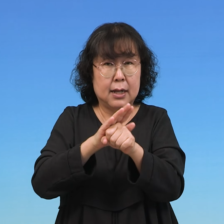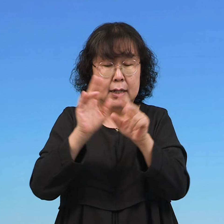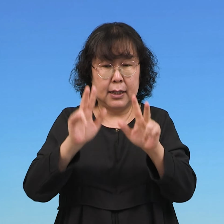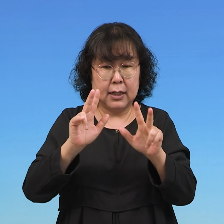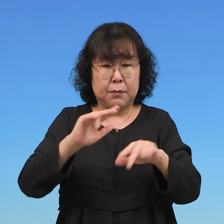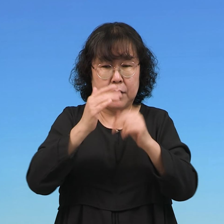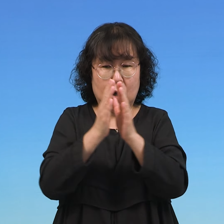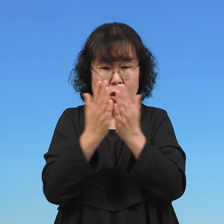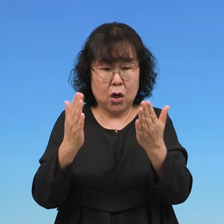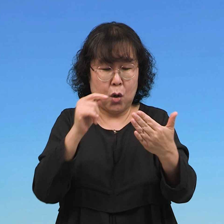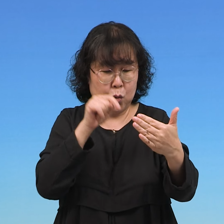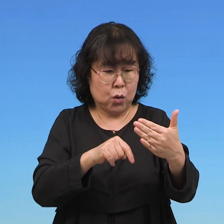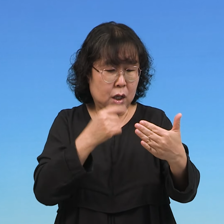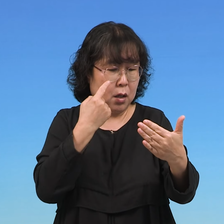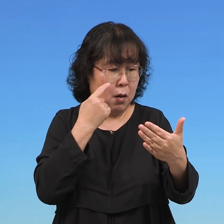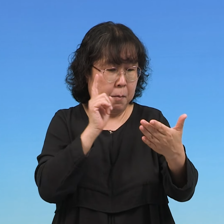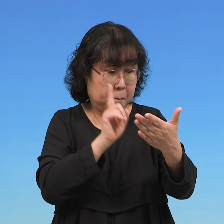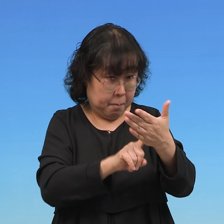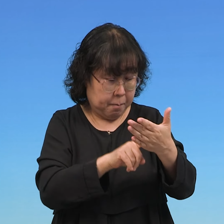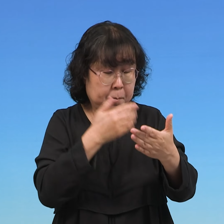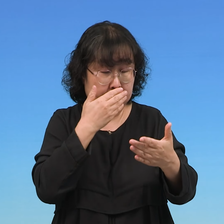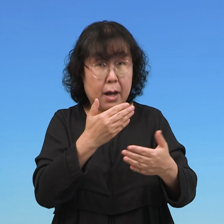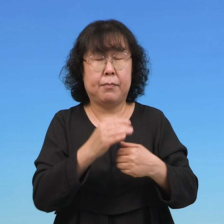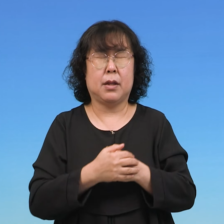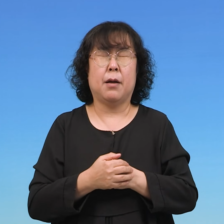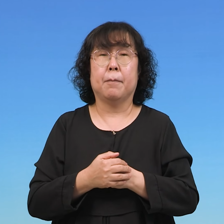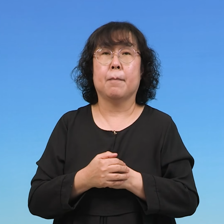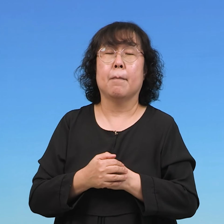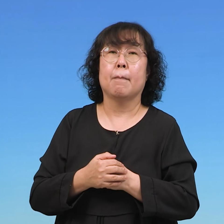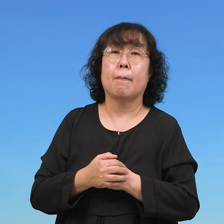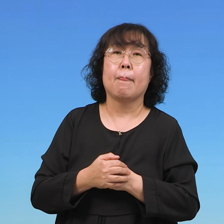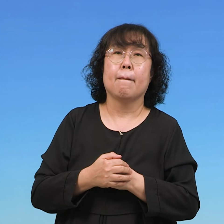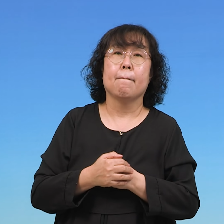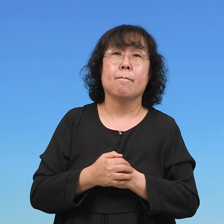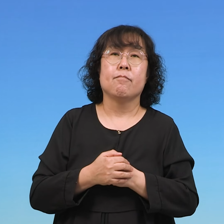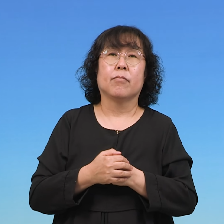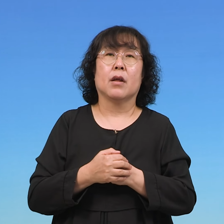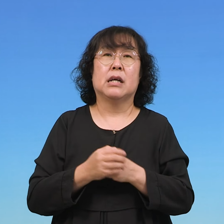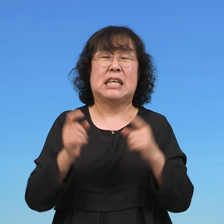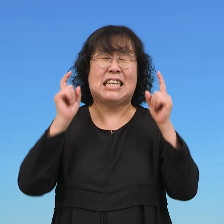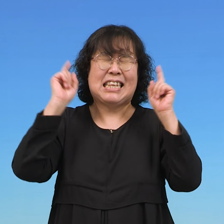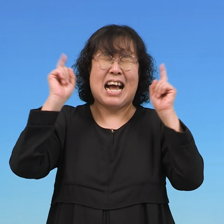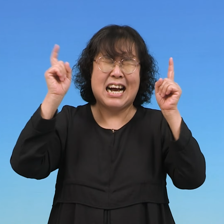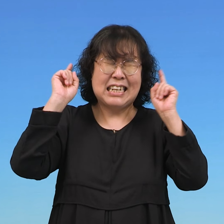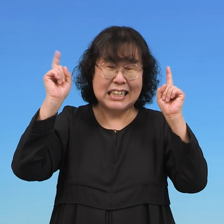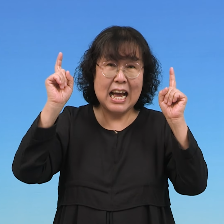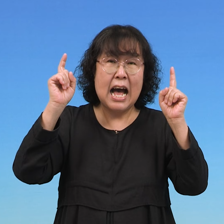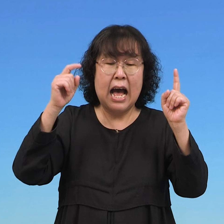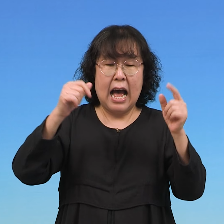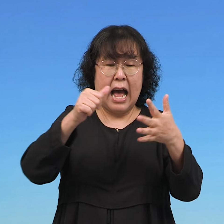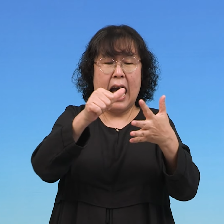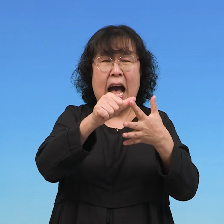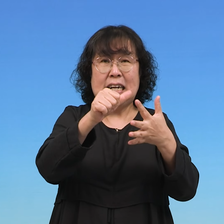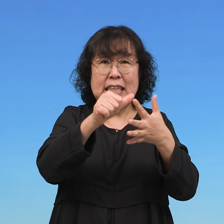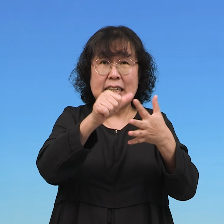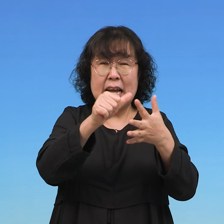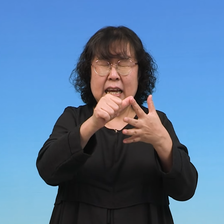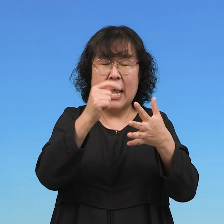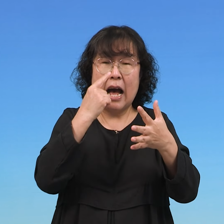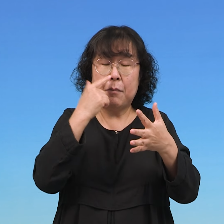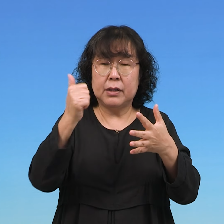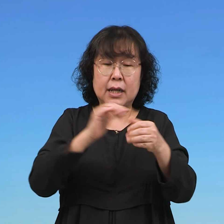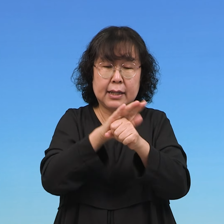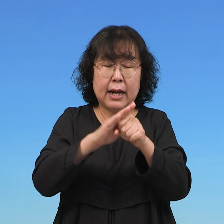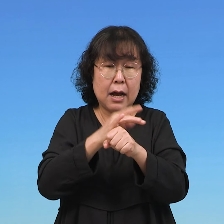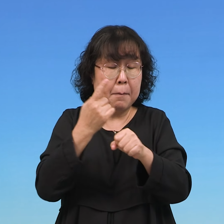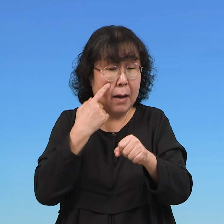아버지를 지금 본문에서 우리가 발견하기 때문입니다. 그래서 여러분, 그 탕자 아들을 향한 아버지의 무모할 정도로 쏟아붓는